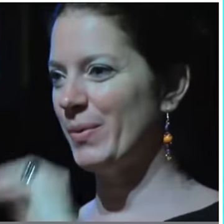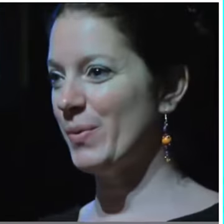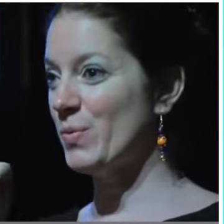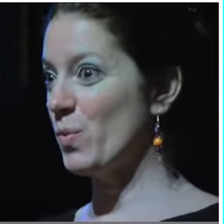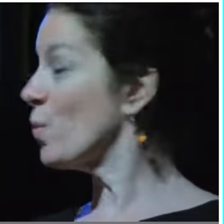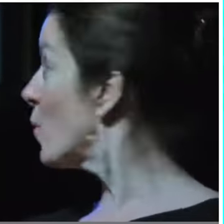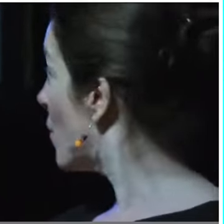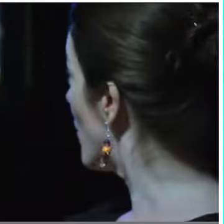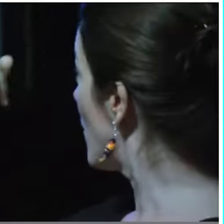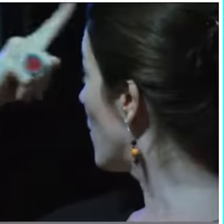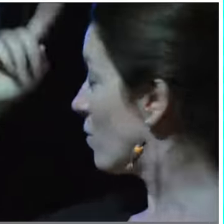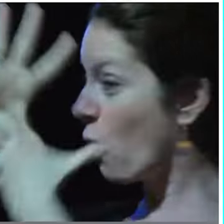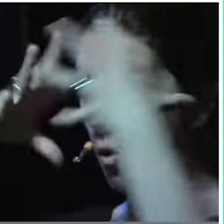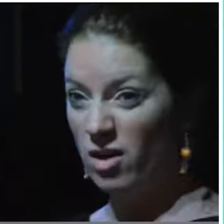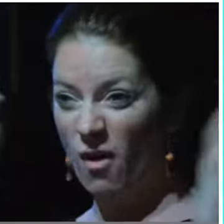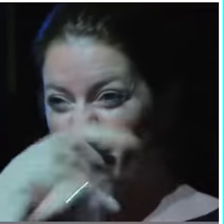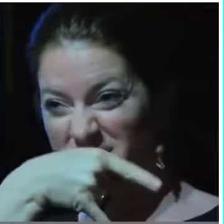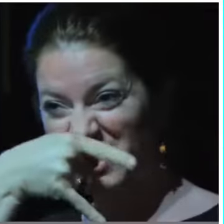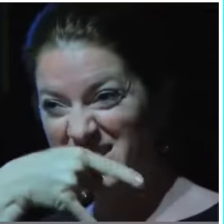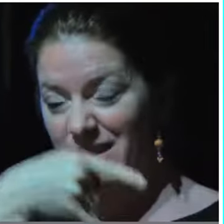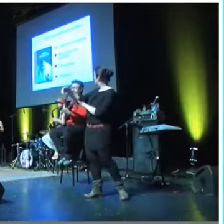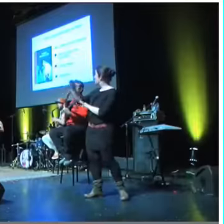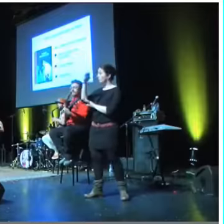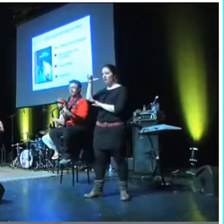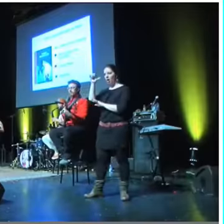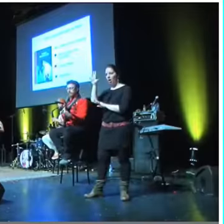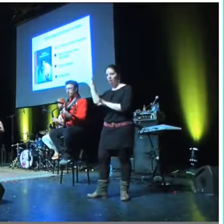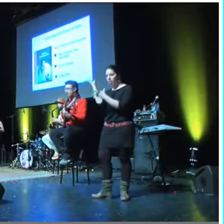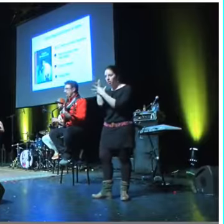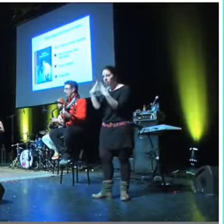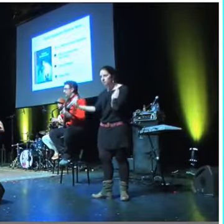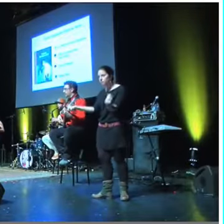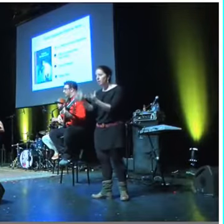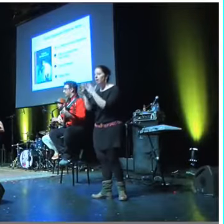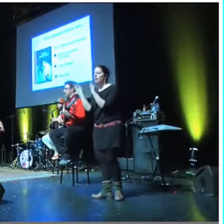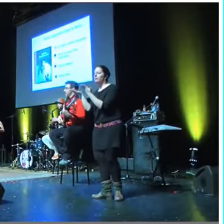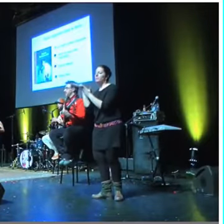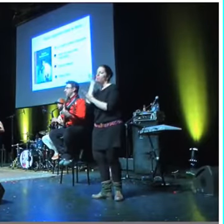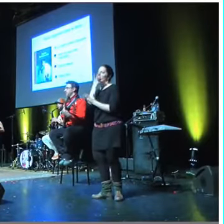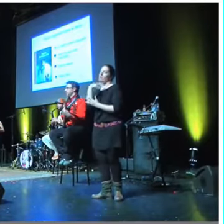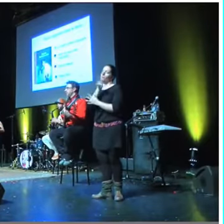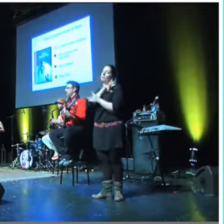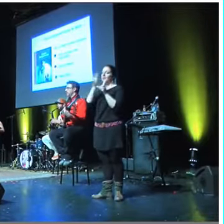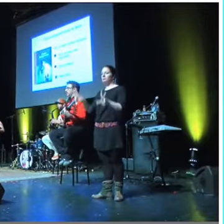Reste désormais à habituer ce public, un public jusque-là éloigné des salles de spectacle.